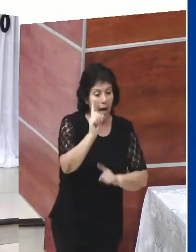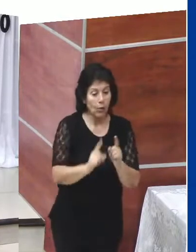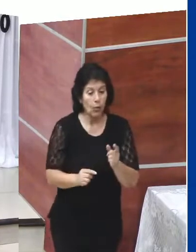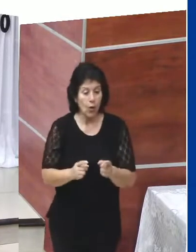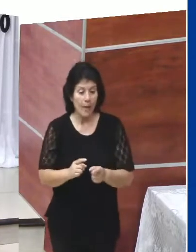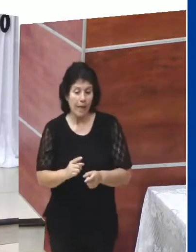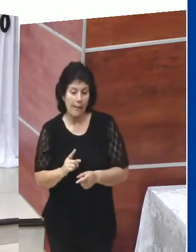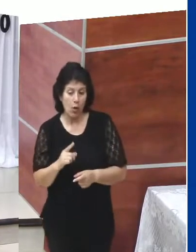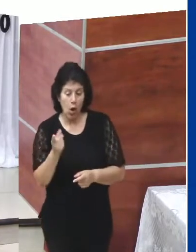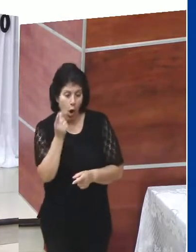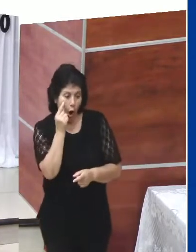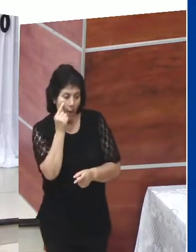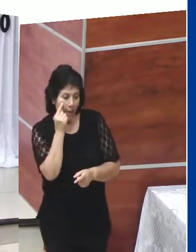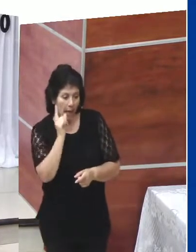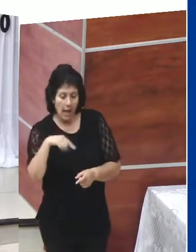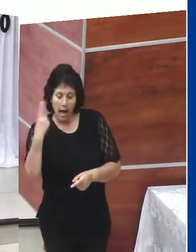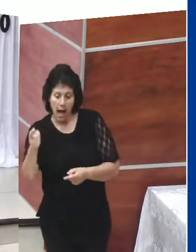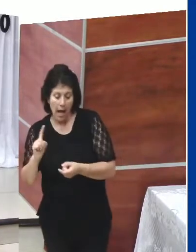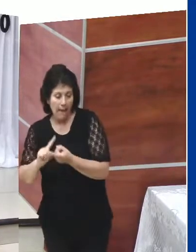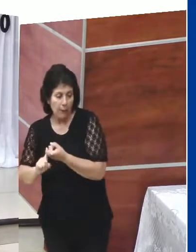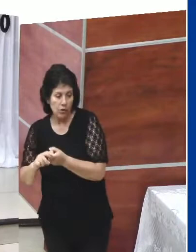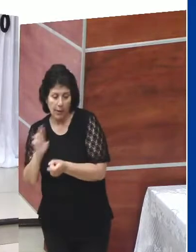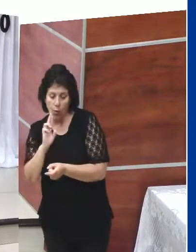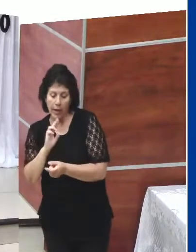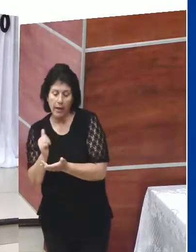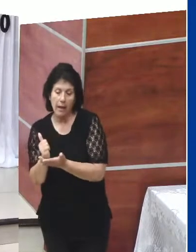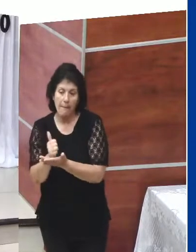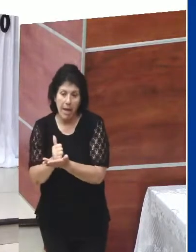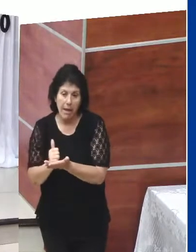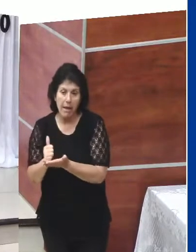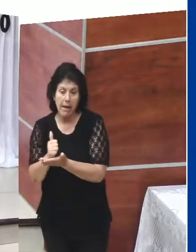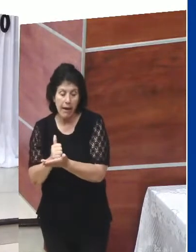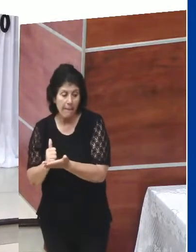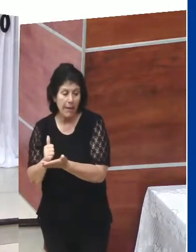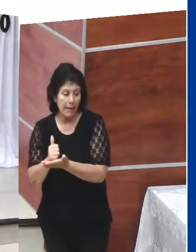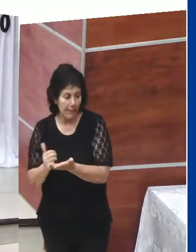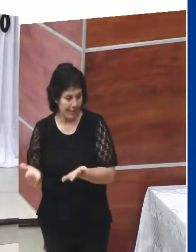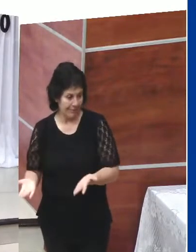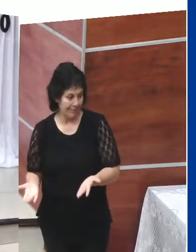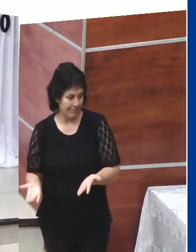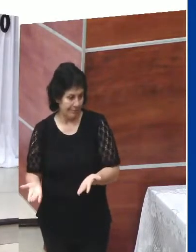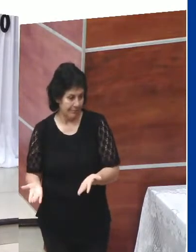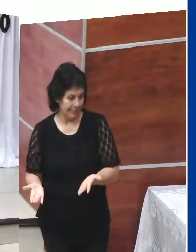Son tiempos en que uno debe saber aprovechar con felicidad.